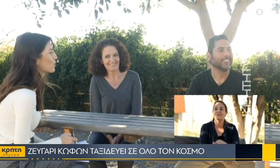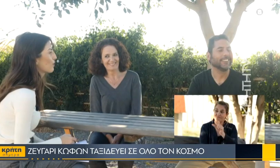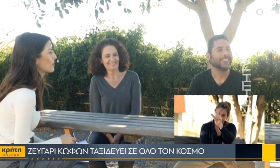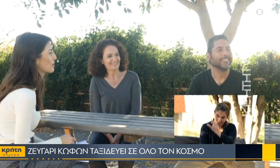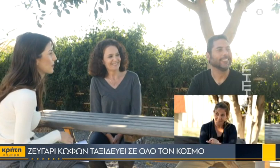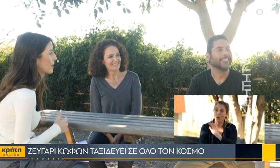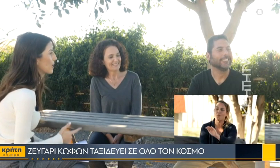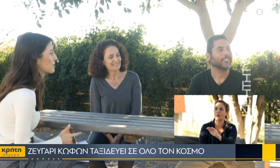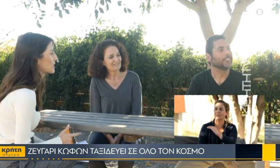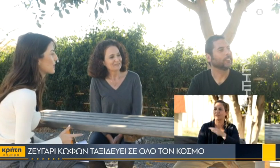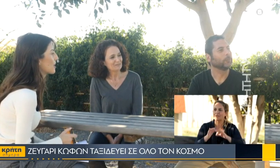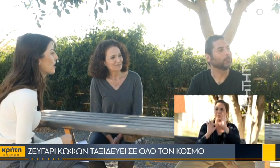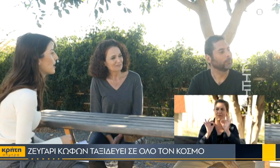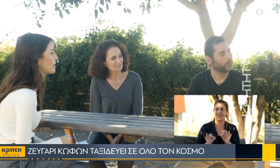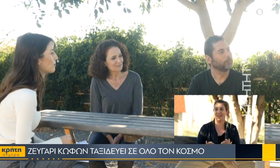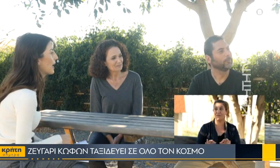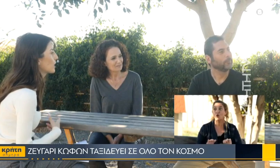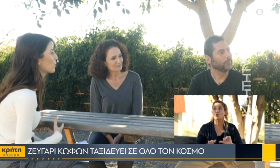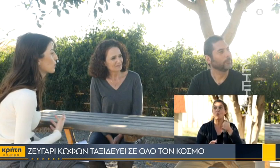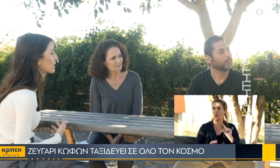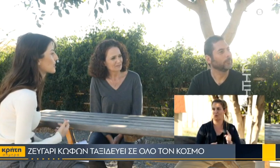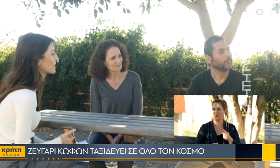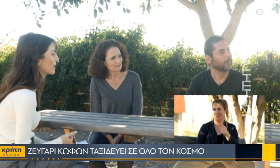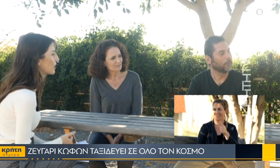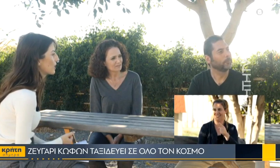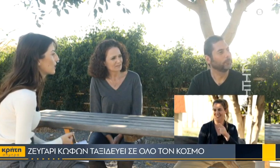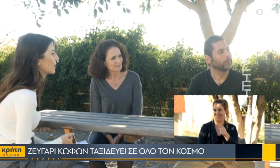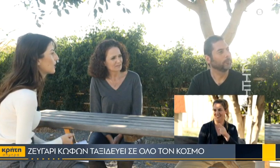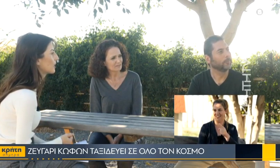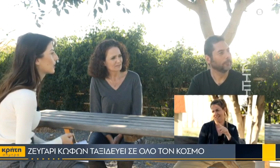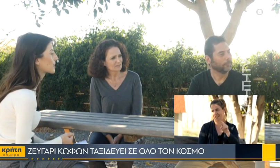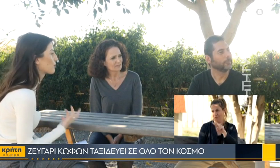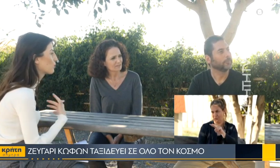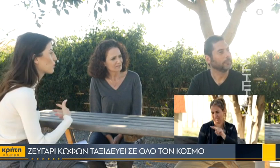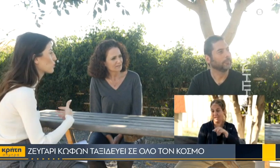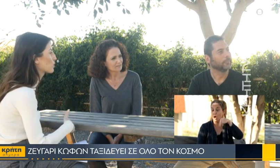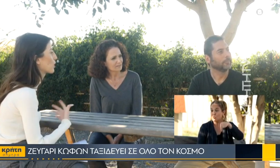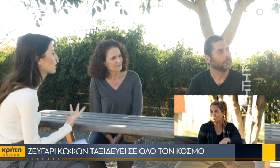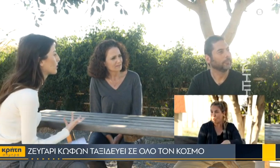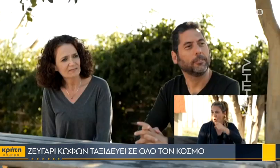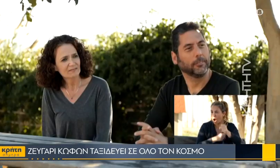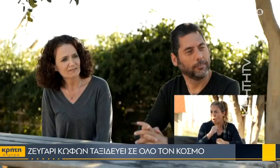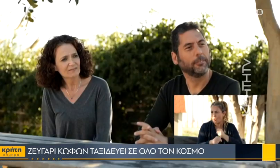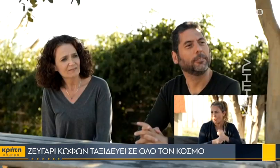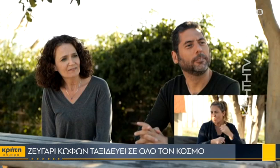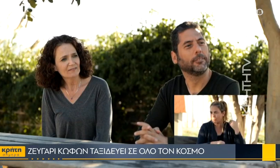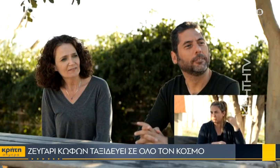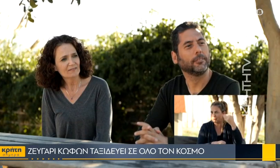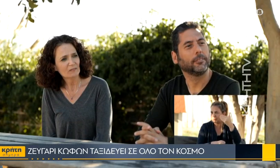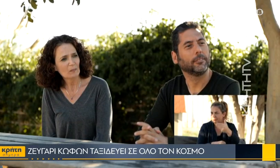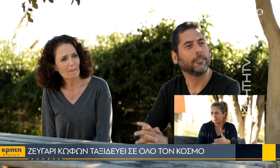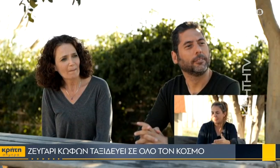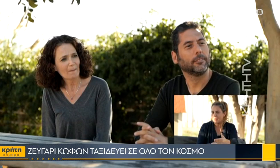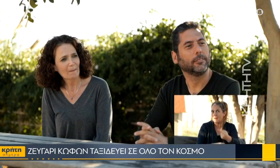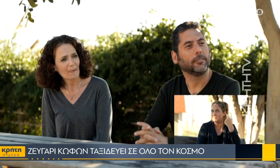Θα μπορούσε ο Ευθύμης να μας περιγράψει εκείνο το πρώτο ταξίδι, και σκεπτόμενος τόσα χρόνια μετά και τόσες χώρες